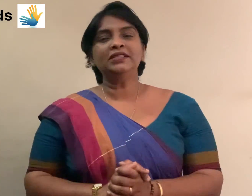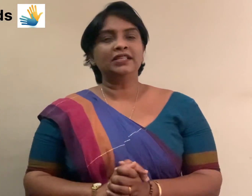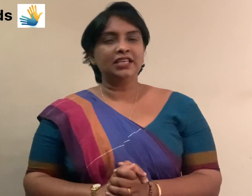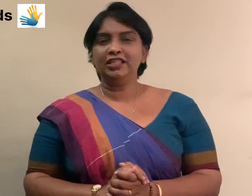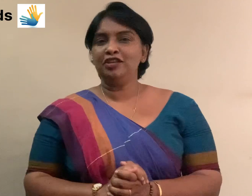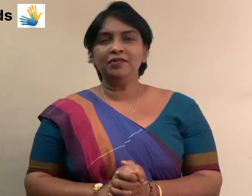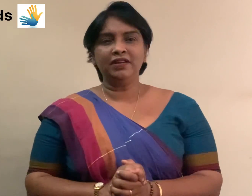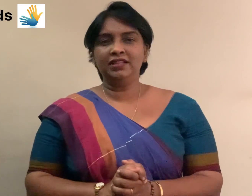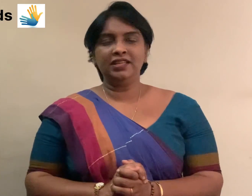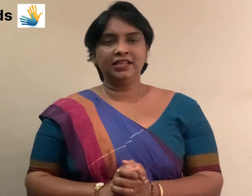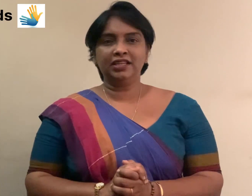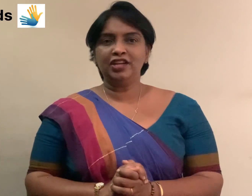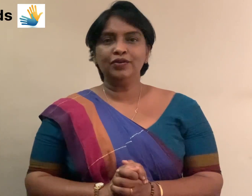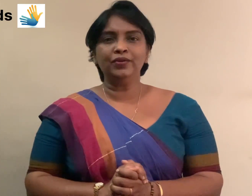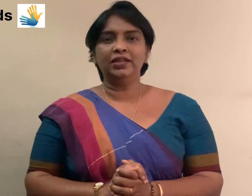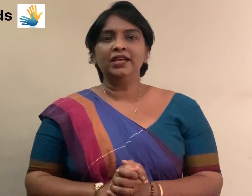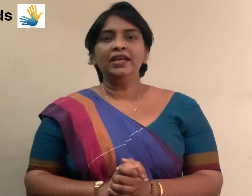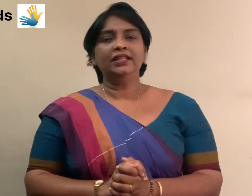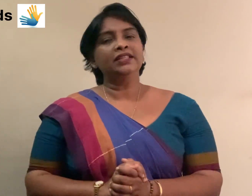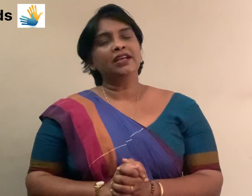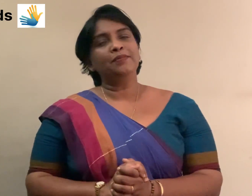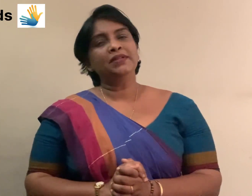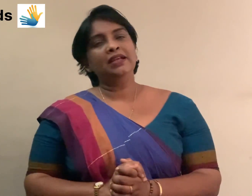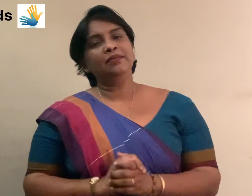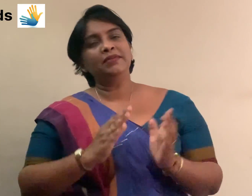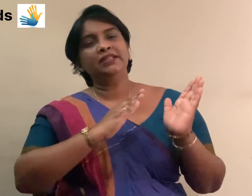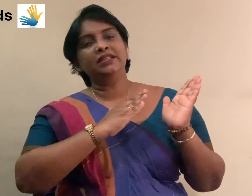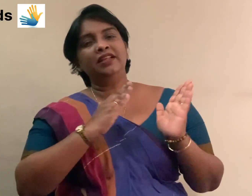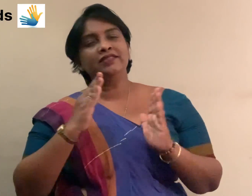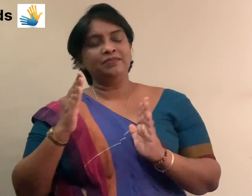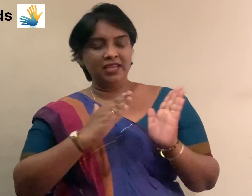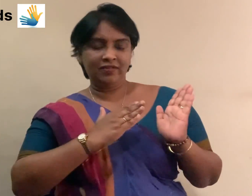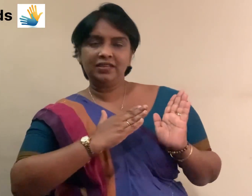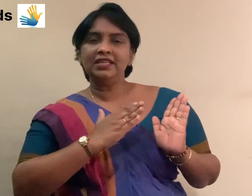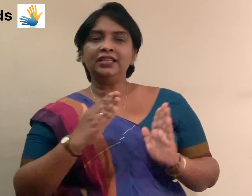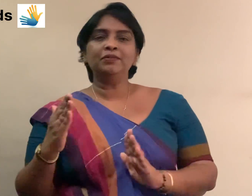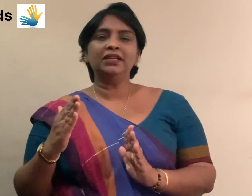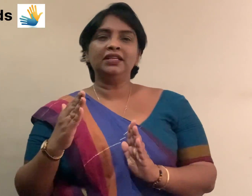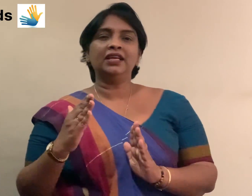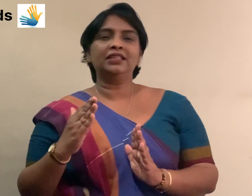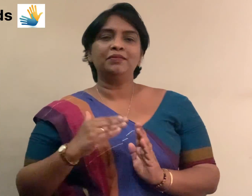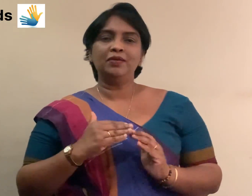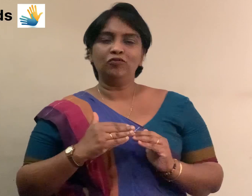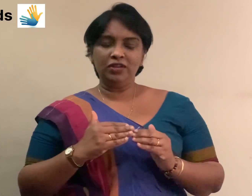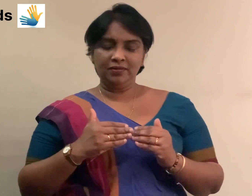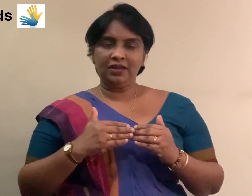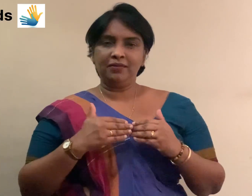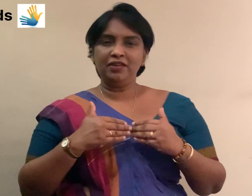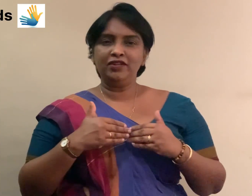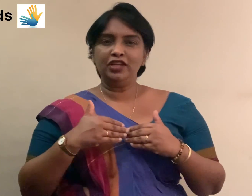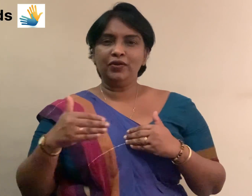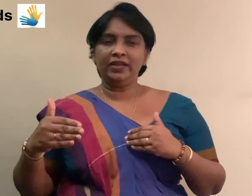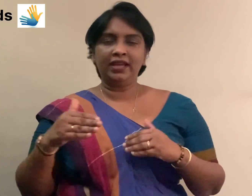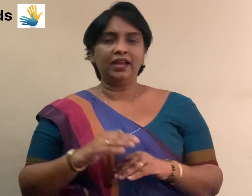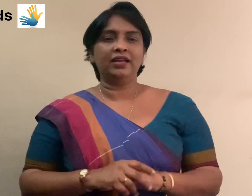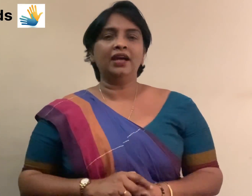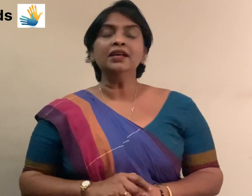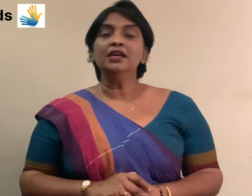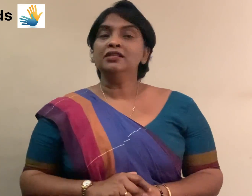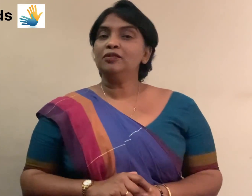සංඥා දැනුම වර්ධනය කරගන්න ඕන. ඉතින් දැන් අපි දැන් මෙච්චර දවස් මේ ටිකටම ඉගෙන ගත්තේ මේ වීඩියෝ එකේ හරහා